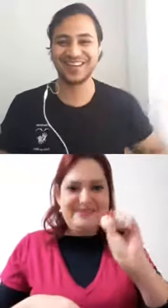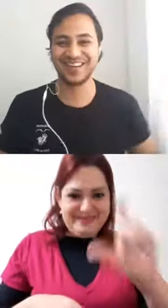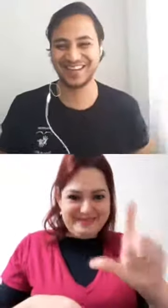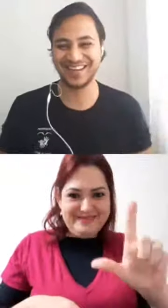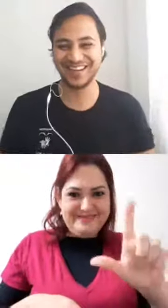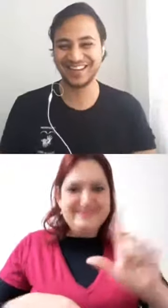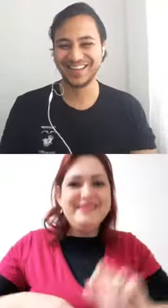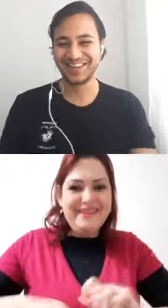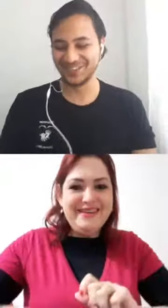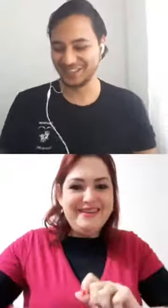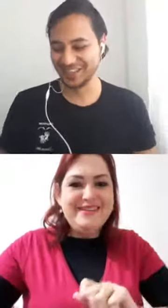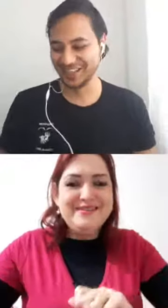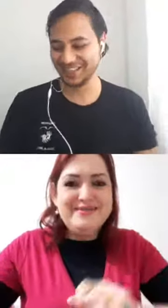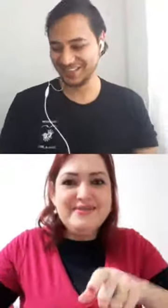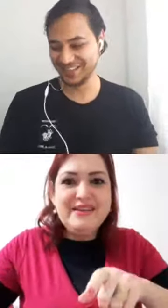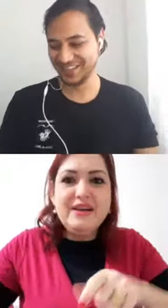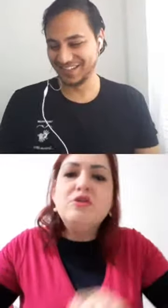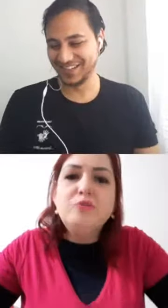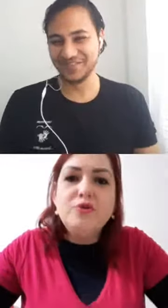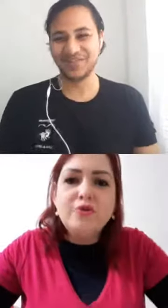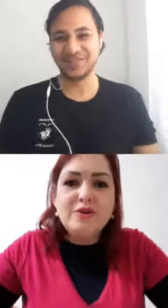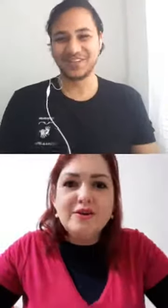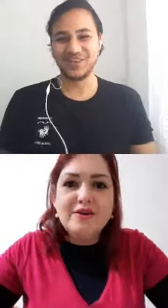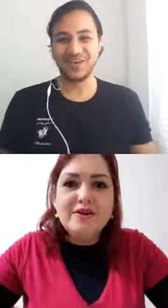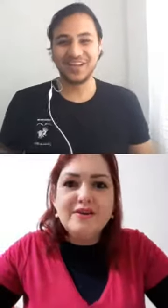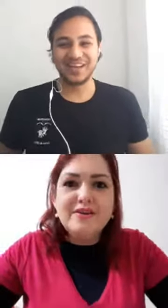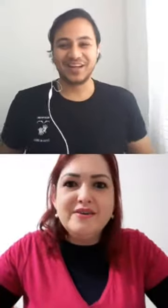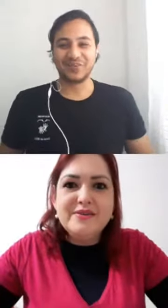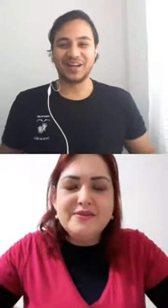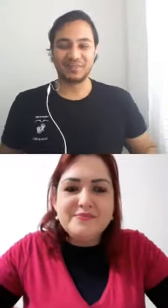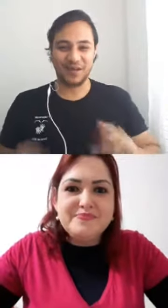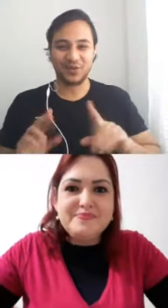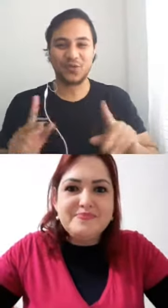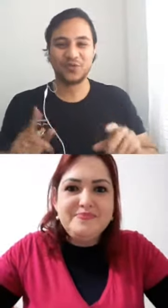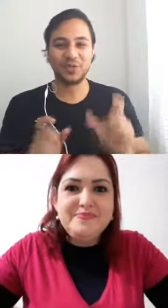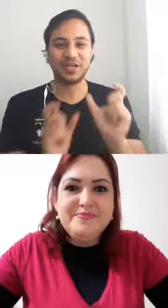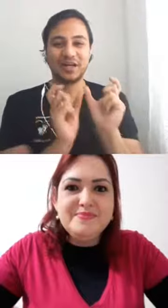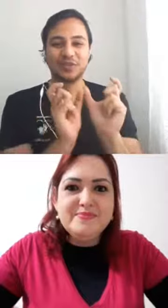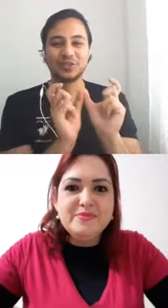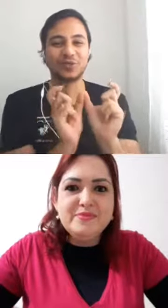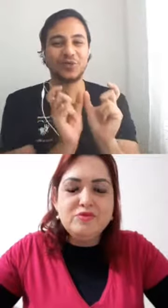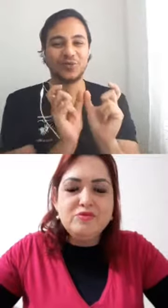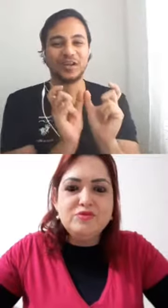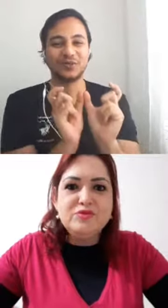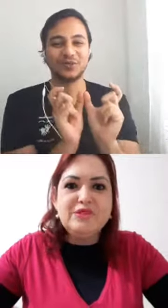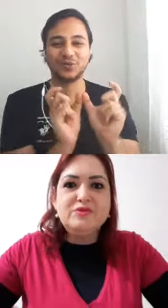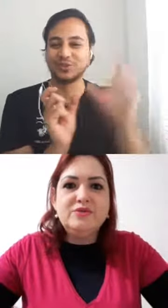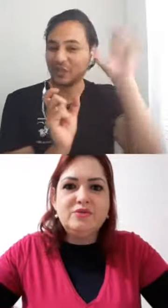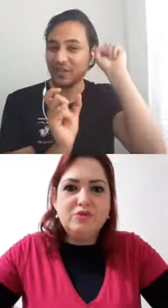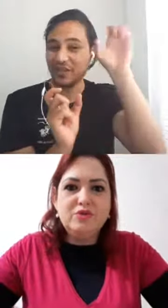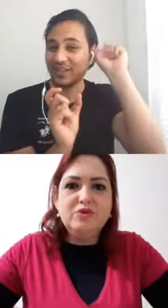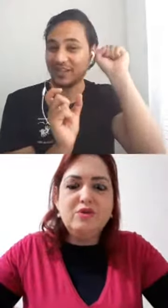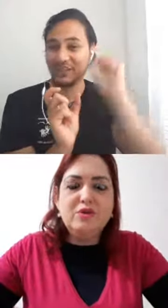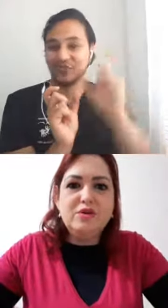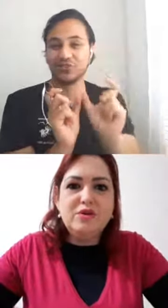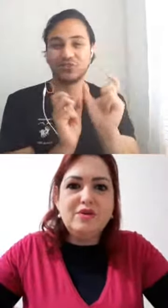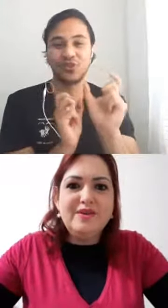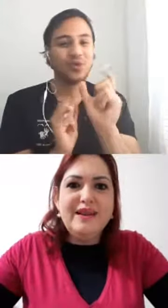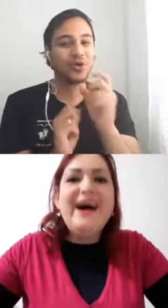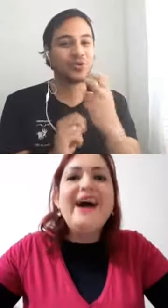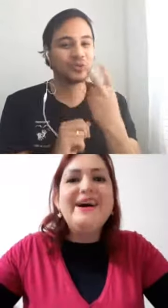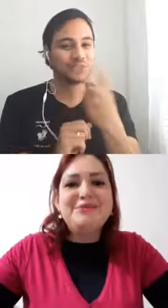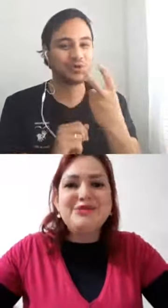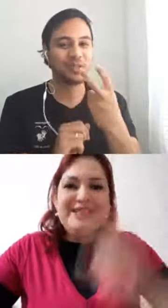diferente. Os TIOs. Como? Oi? Para não confundir, né, no som, né? O surdo não vai entender isso. No